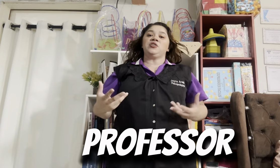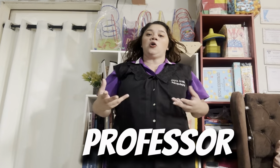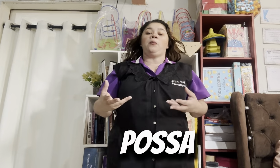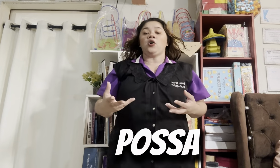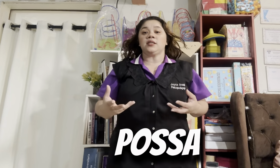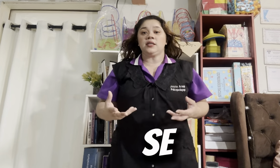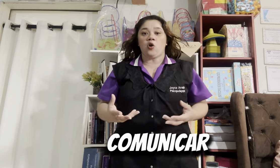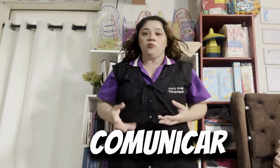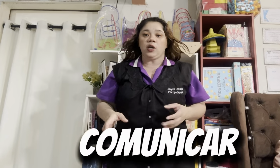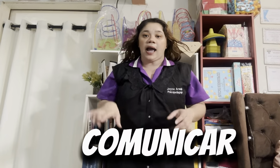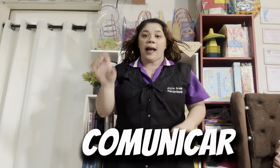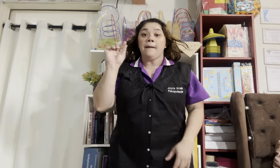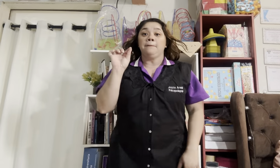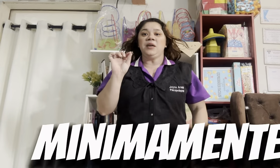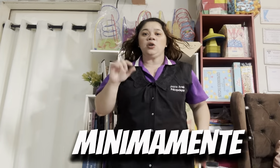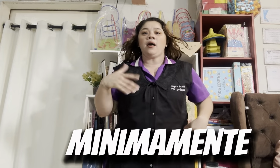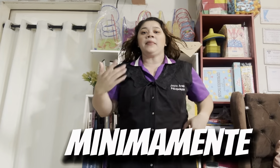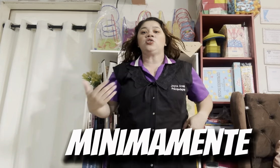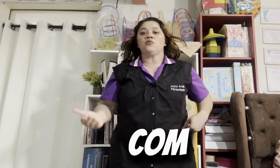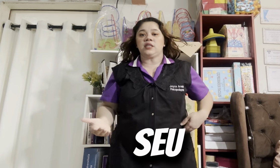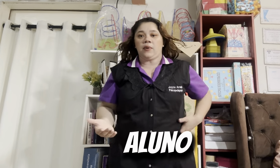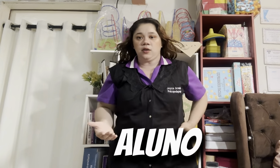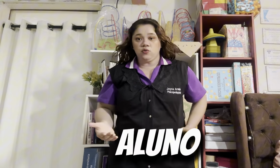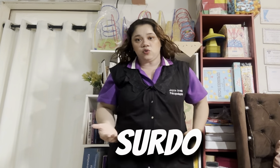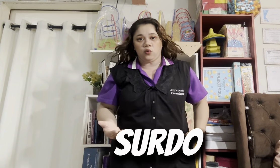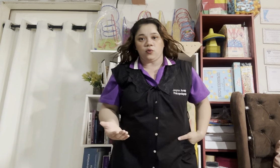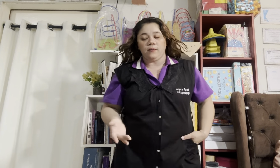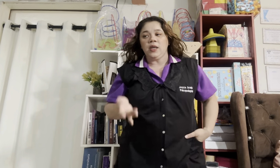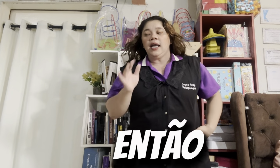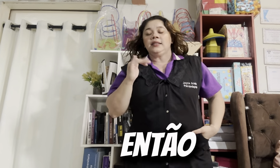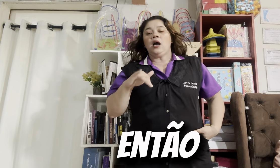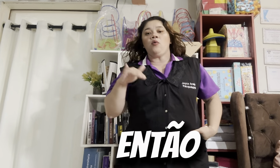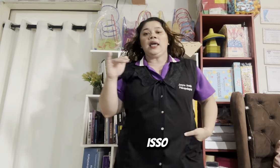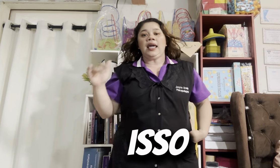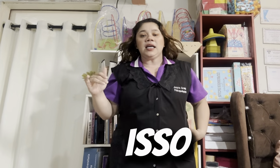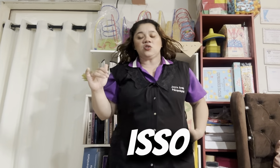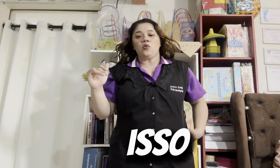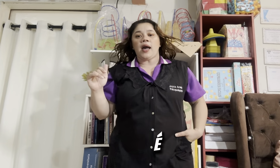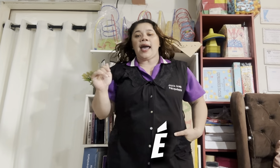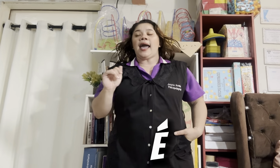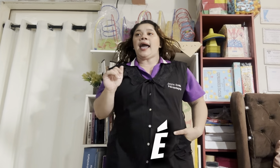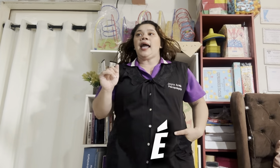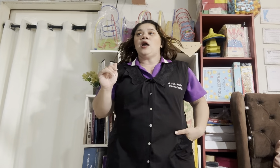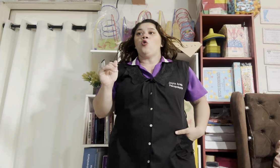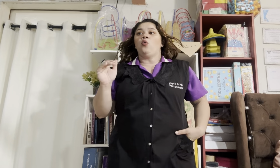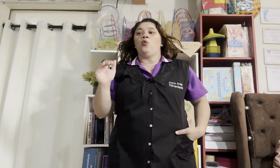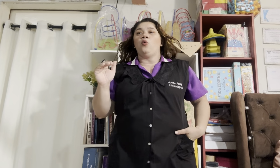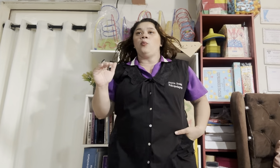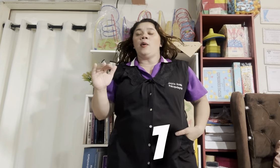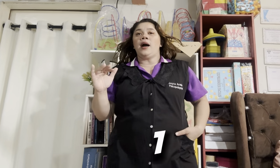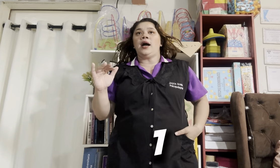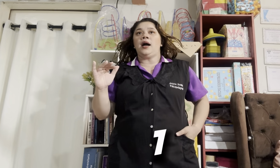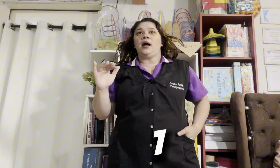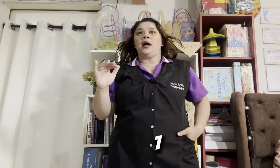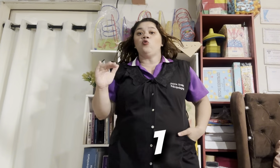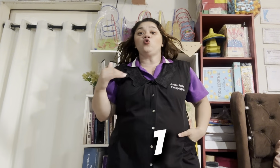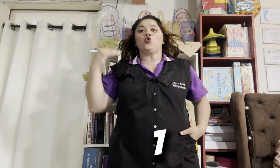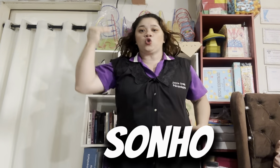professor possa se comunicar minimamente com o seu aluno surdo. Então, isso é um